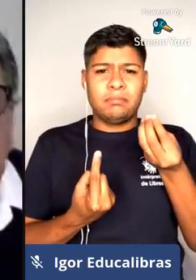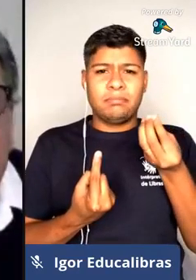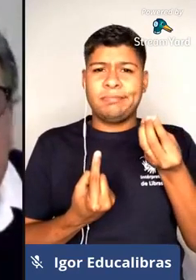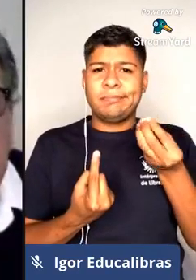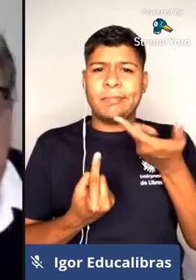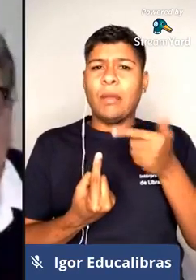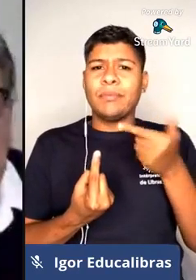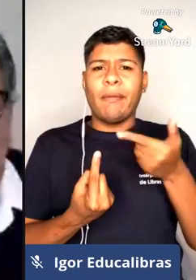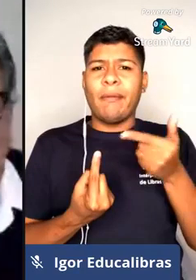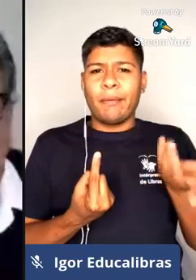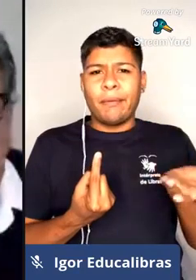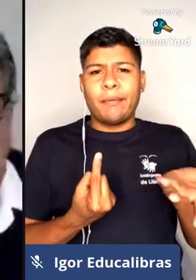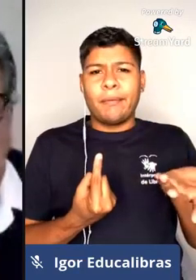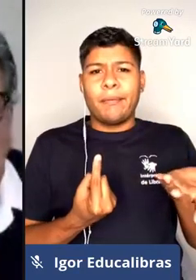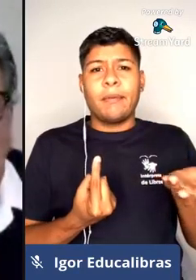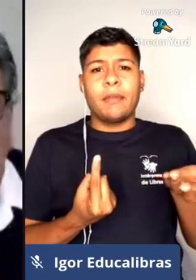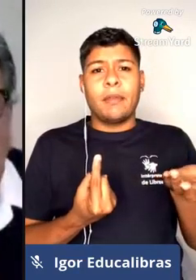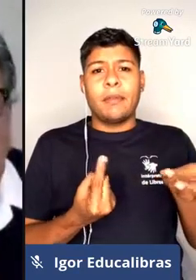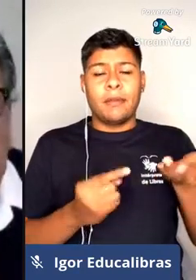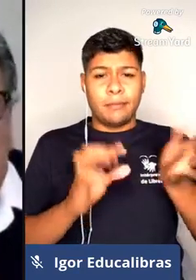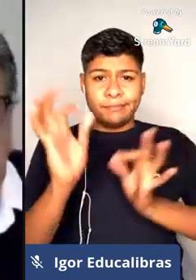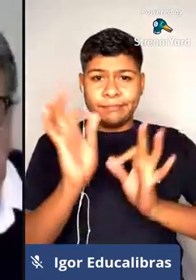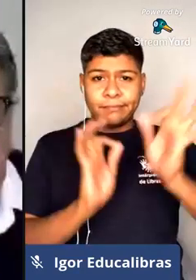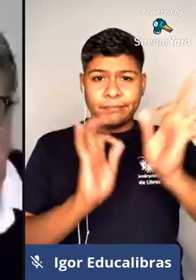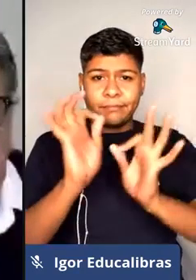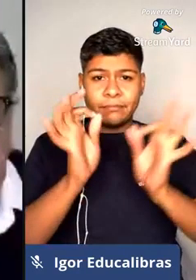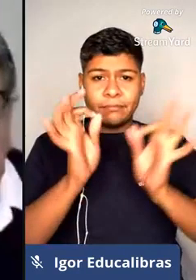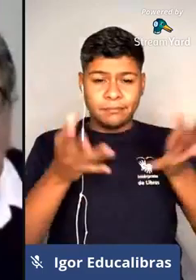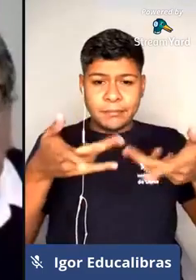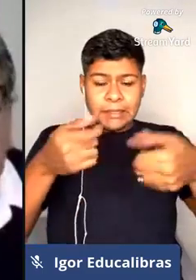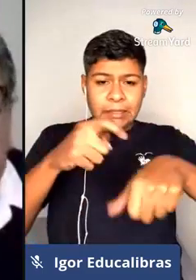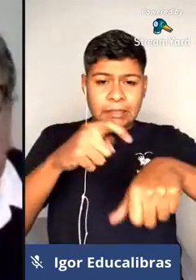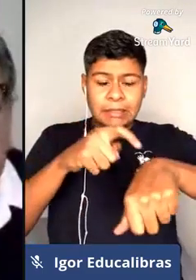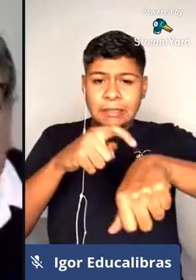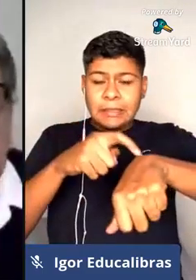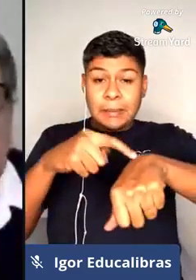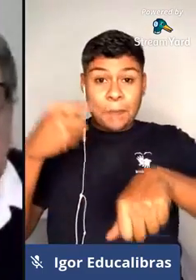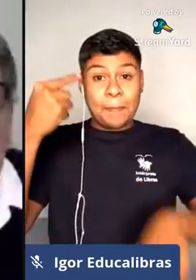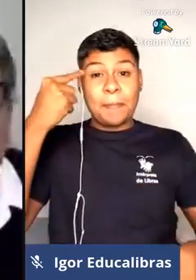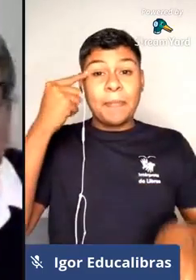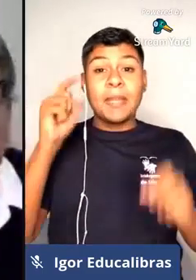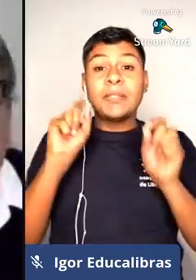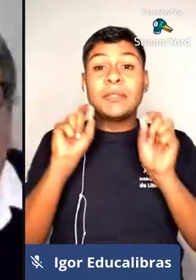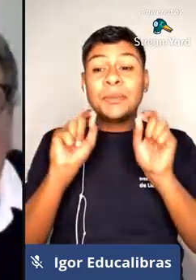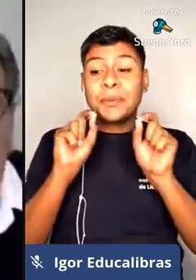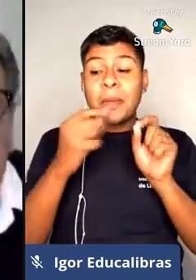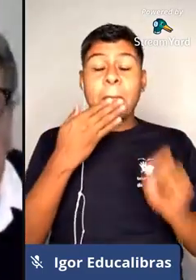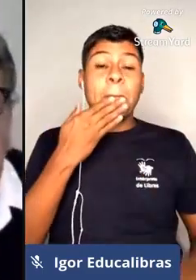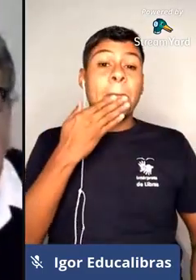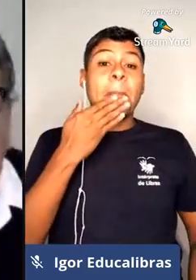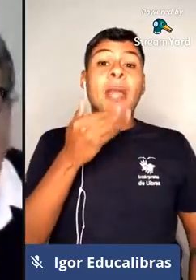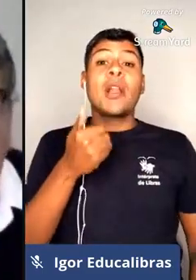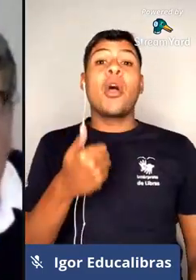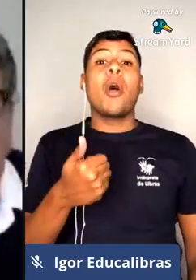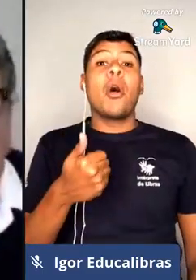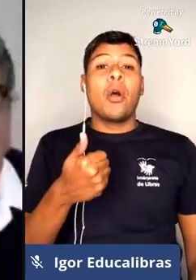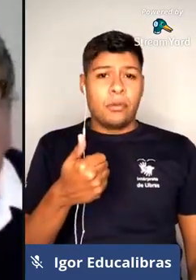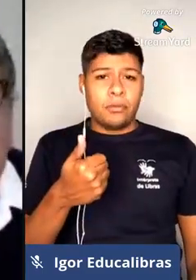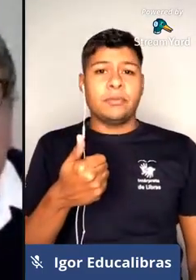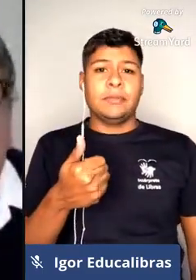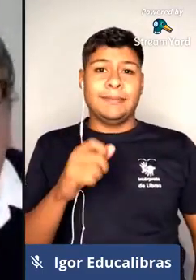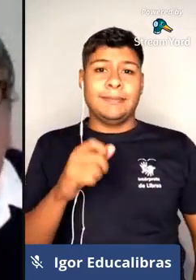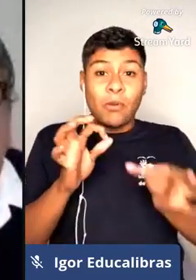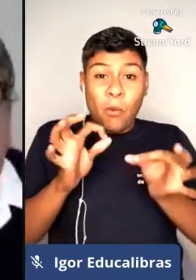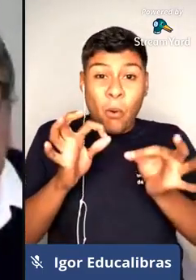Então, este modelo aprovado, neste momento, penso ter sido o melhor, o mais